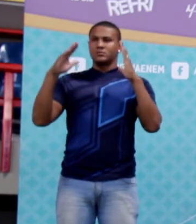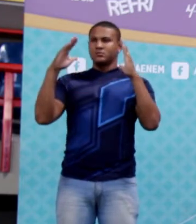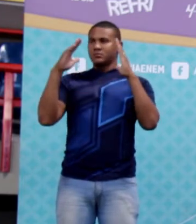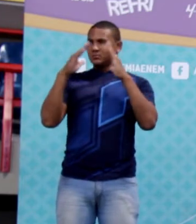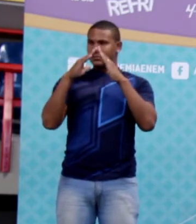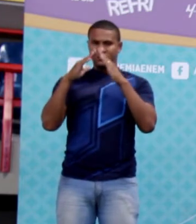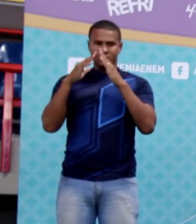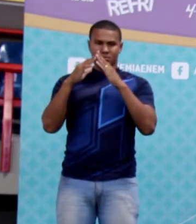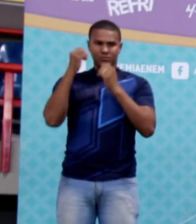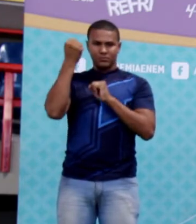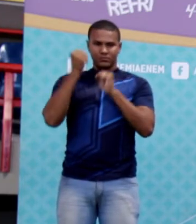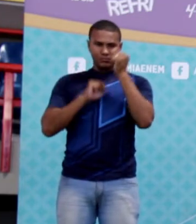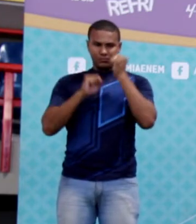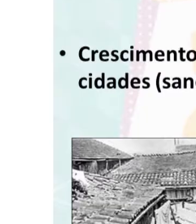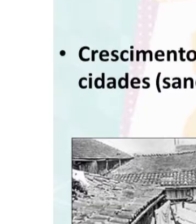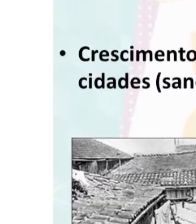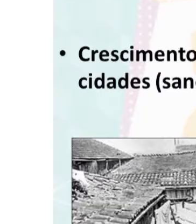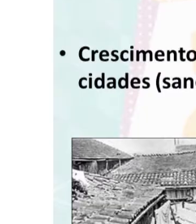Olha aí a imagem.